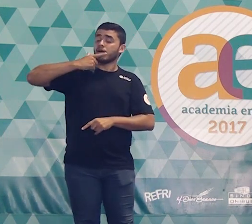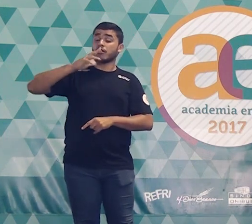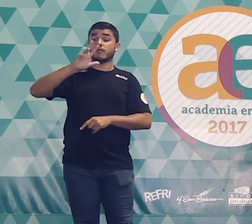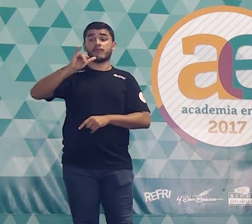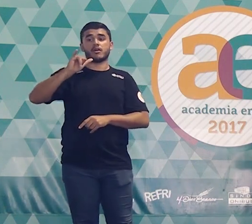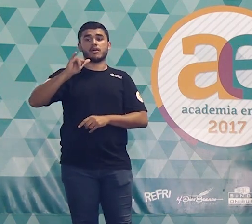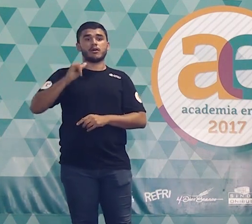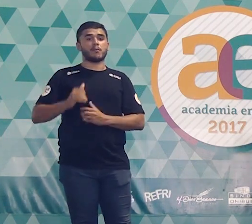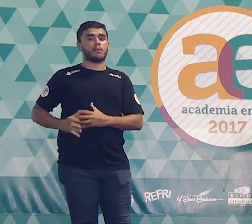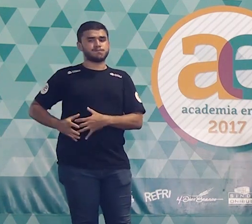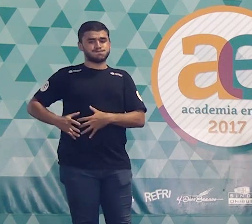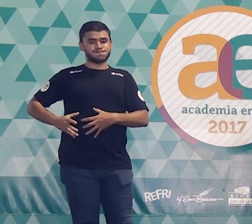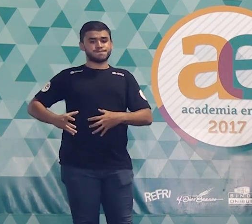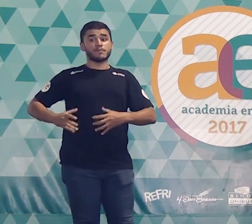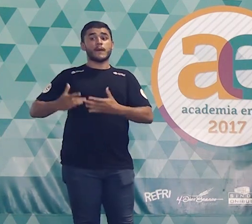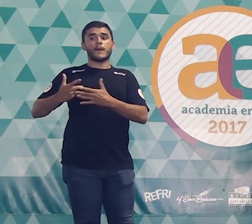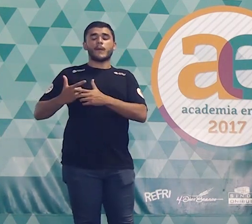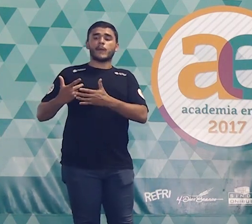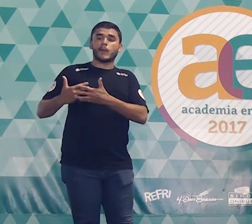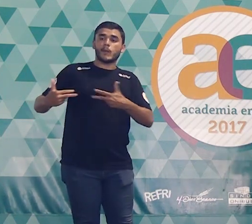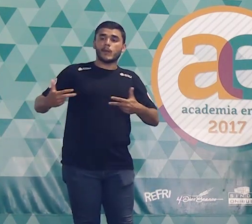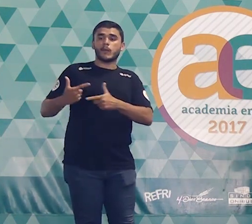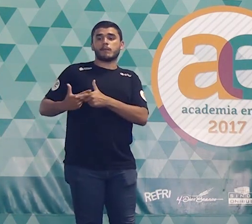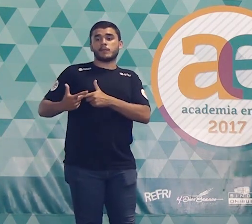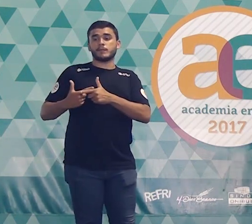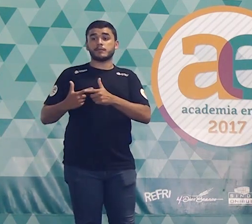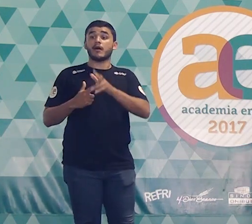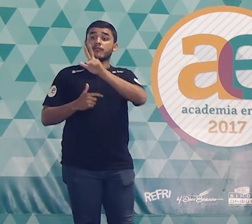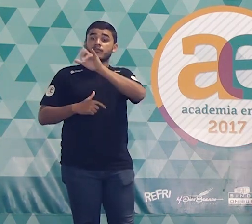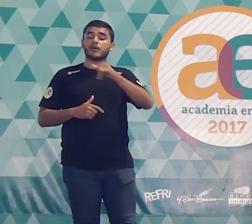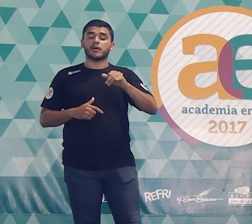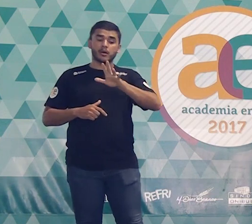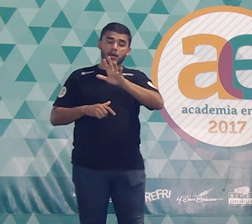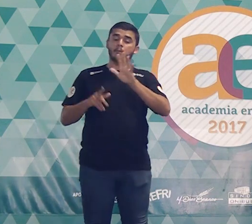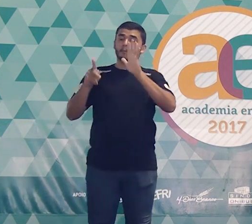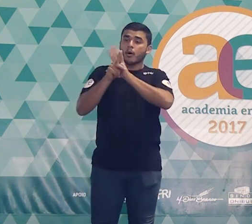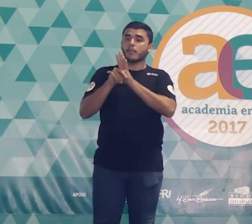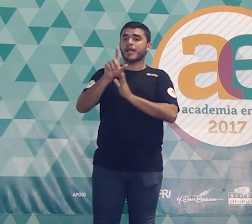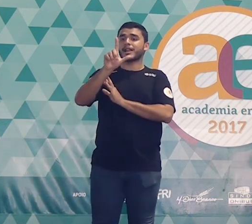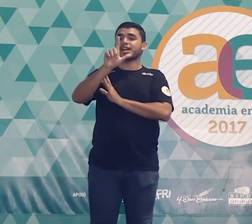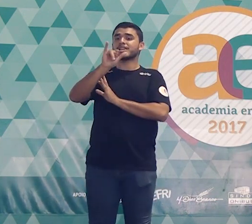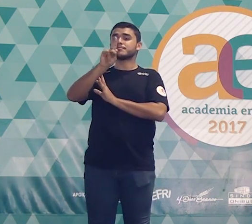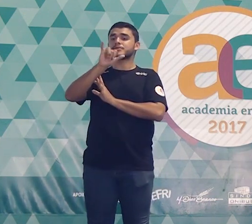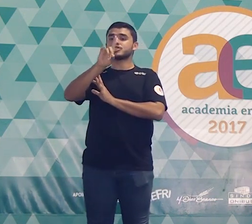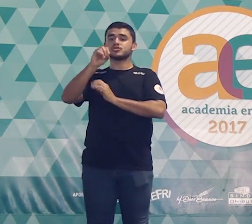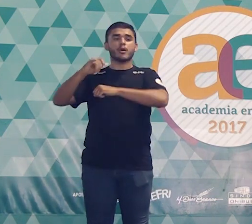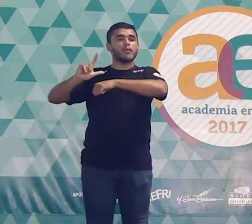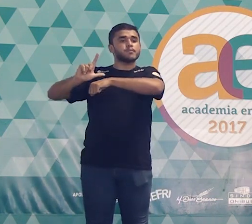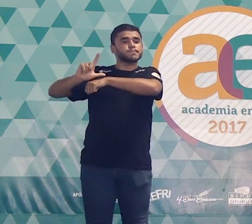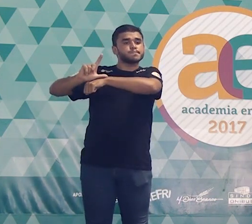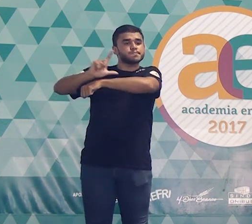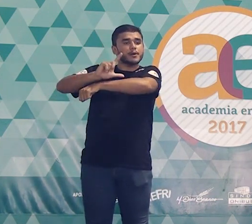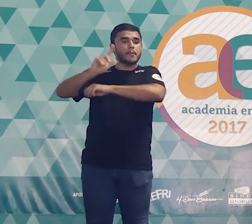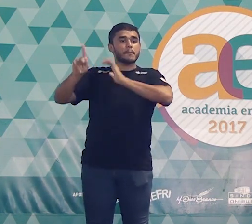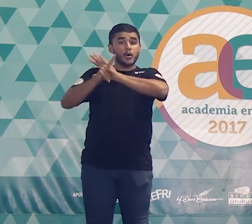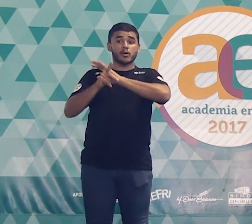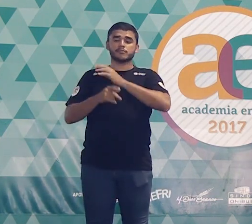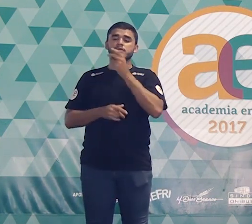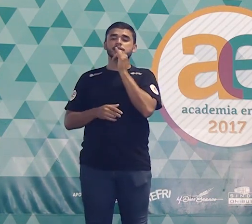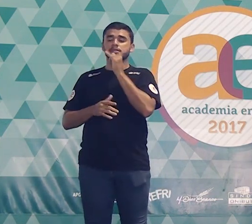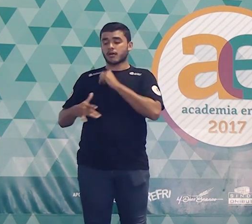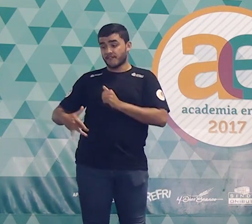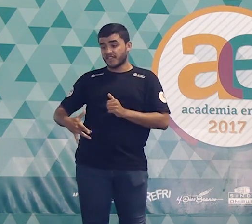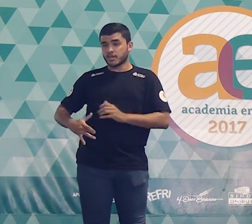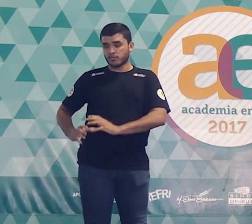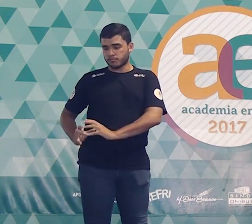a aumentar o liso e aumentando outras funções no liso. Por exemplo, a síntese de lipídios. É muito comum a gente olhar, por exemplo, o fígado de uma